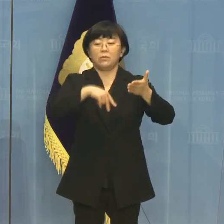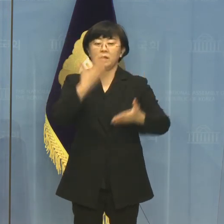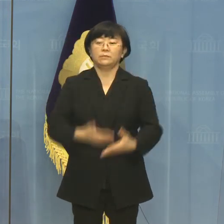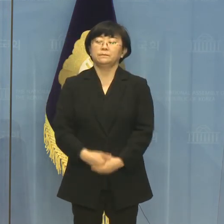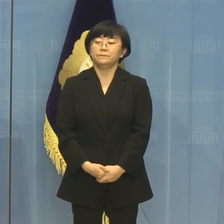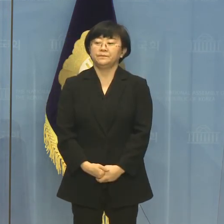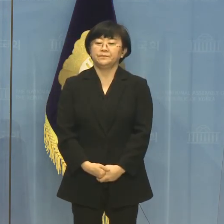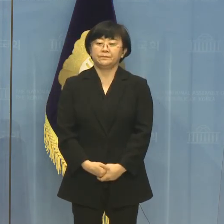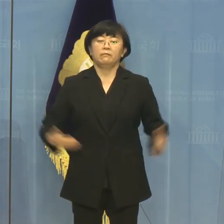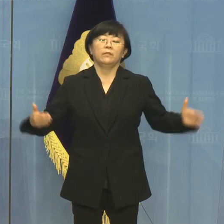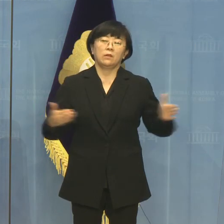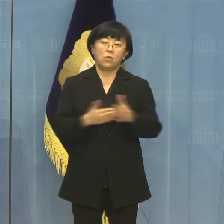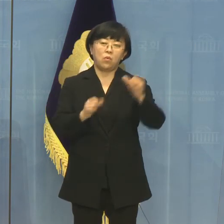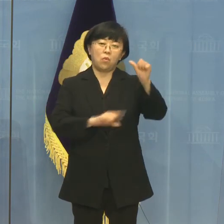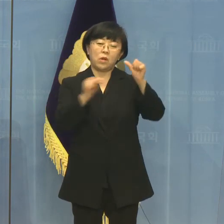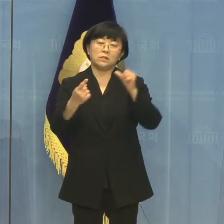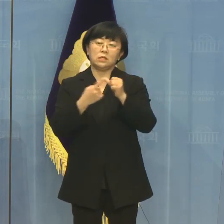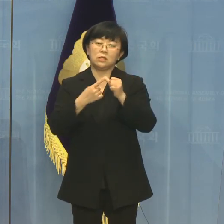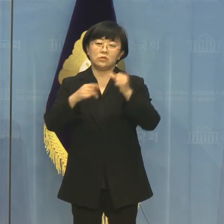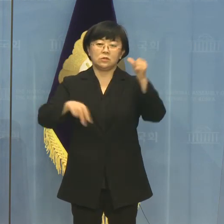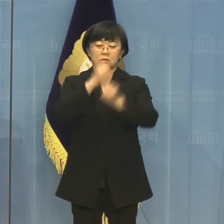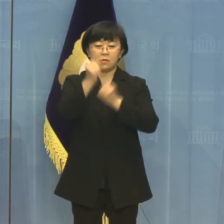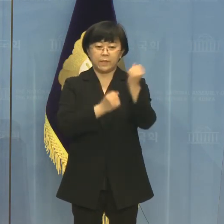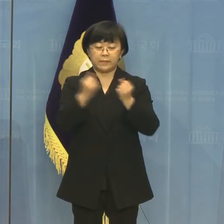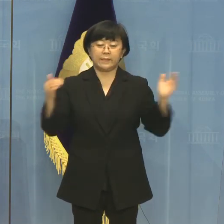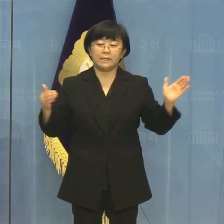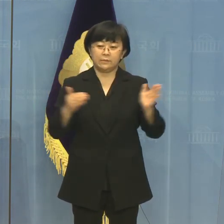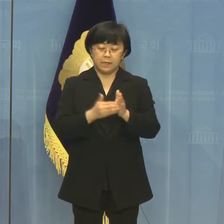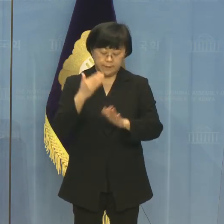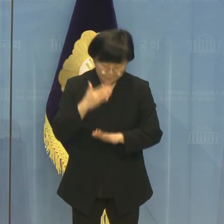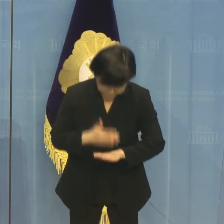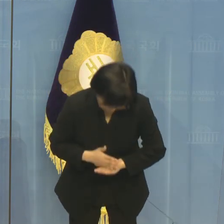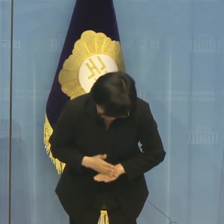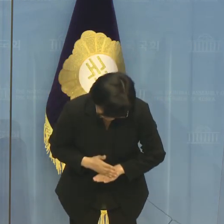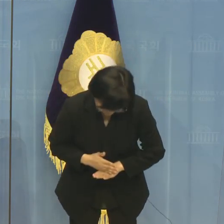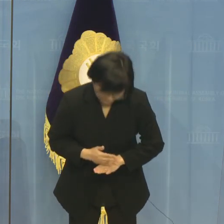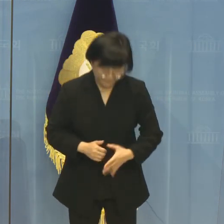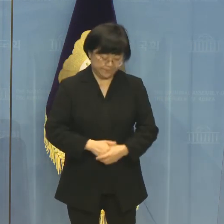있습니다. 네, 이상으로 5월 첫째 주 정례 브리핑을 마칩니다. 감사합니다.